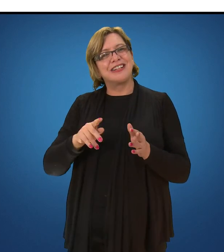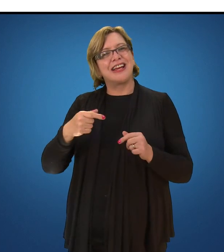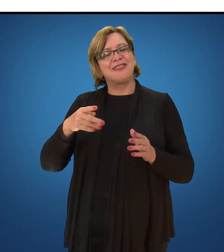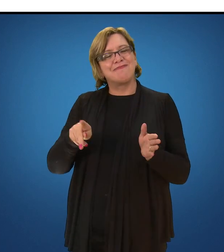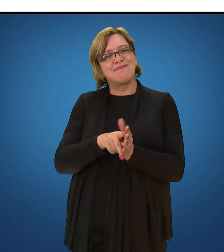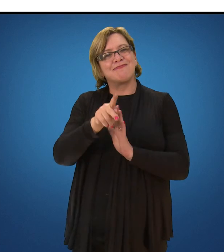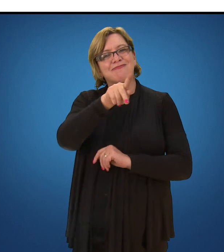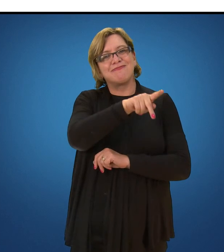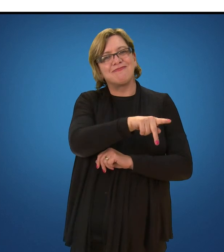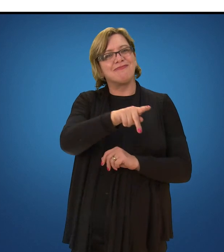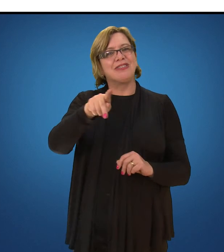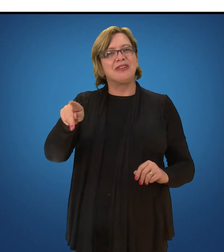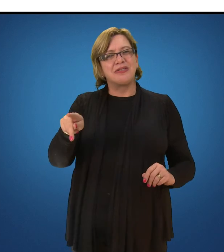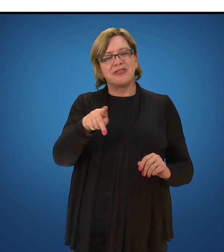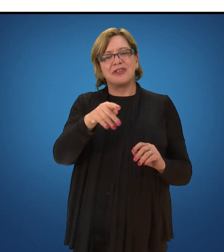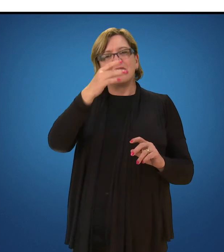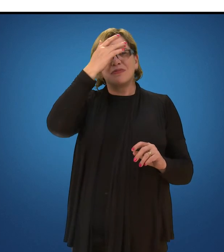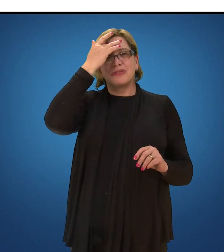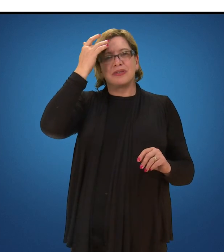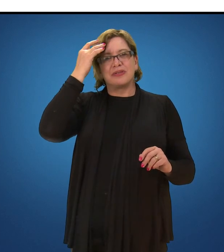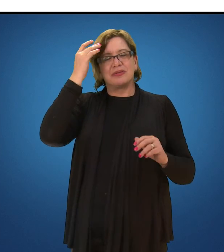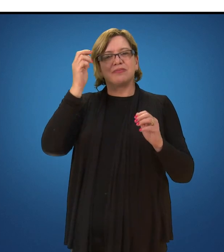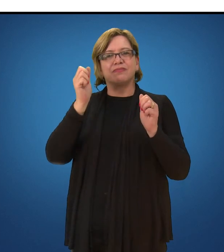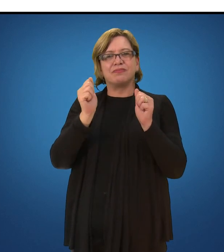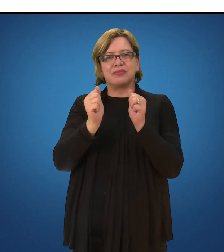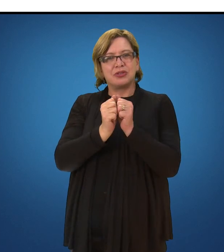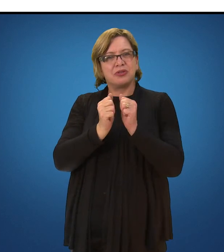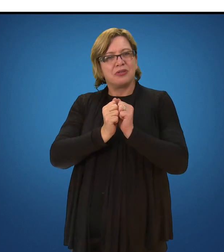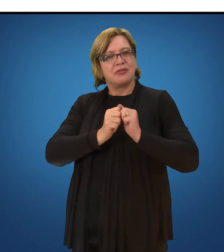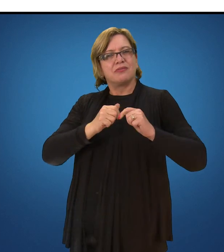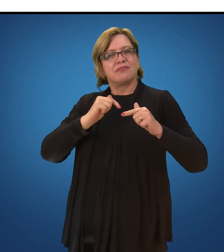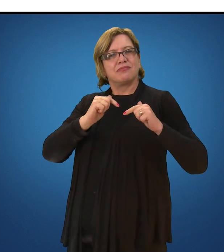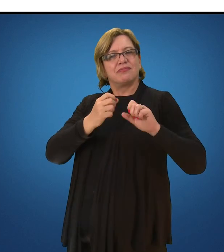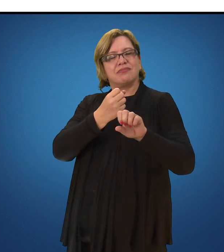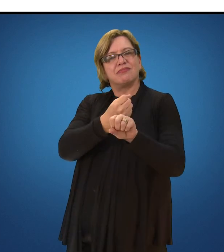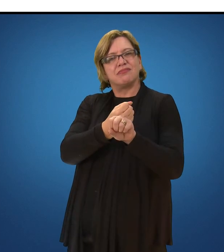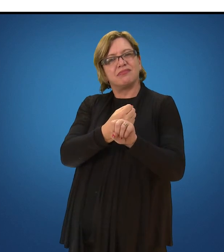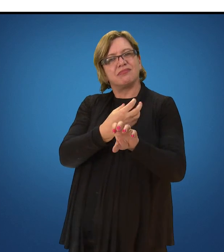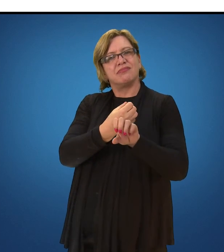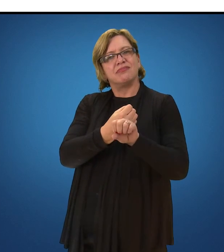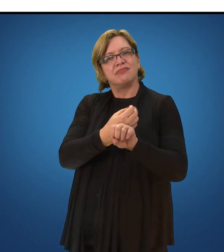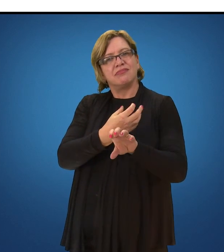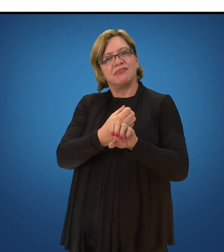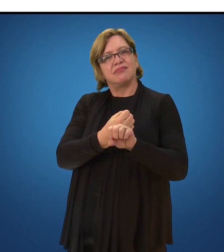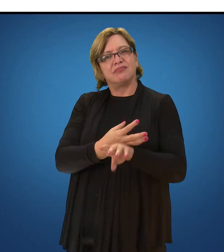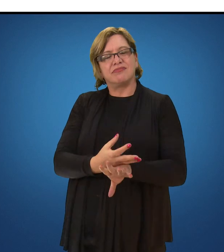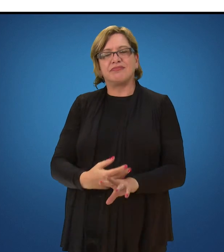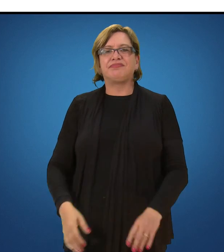professor, como alguém envolvido diretamente no processo de ensino